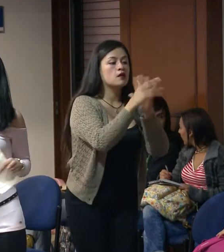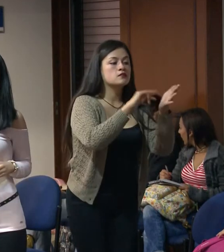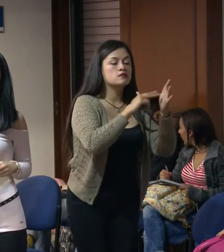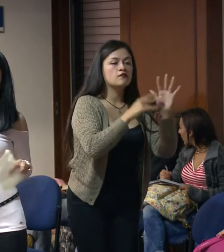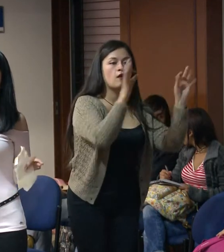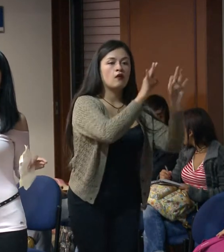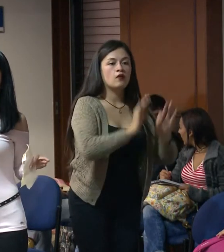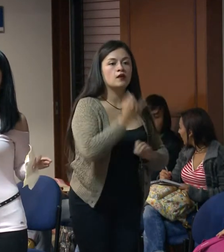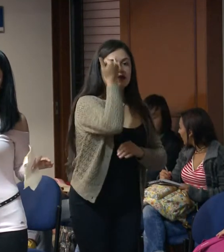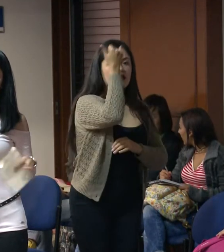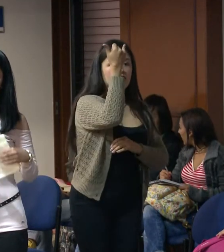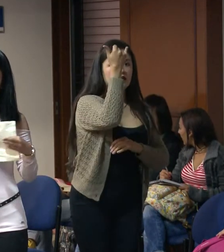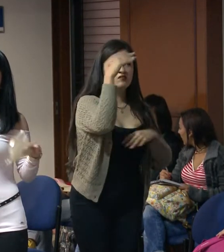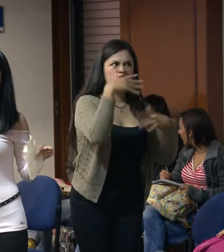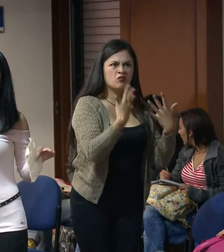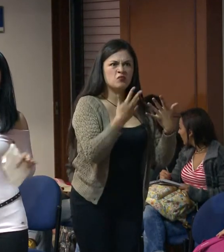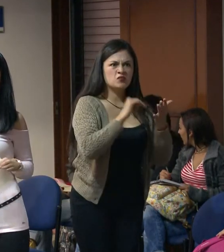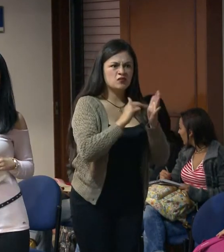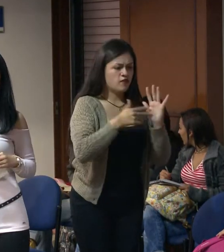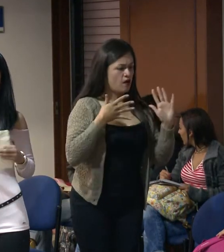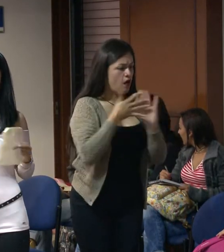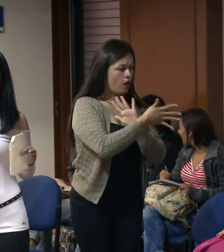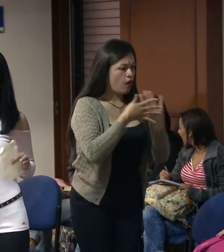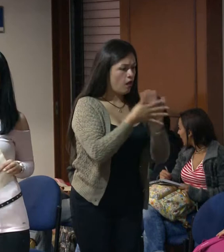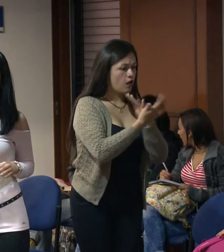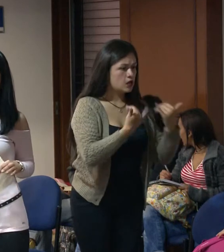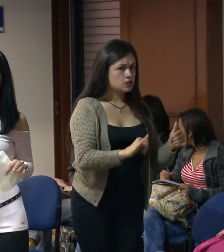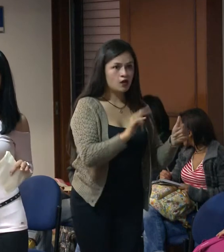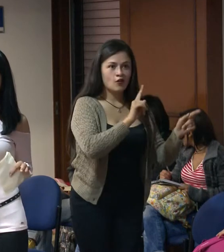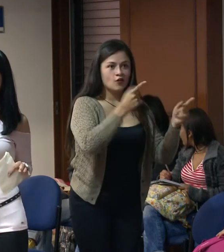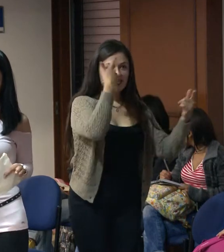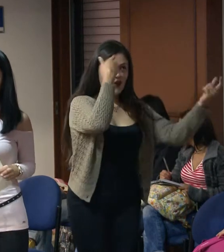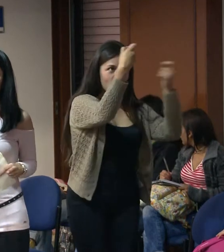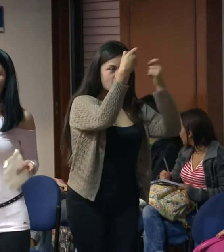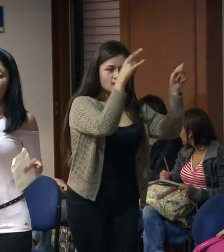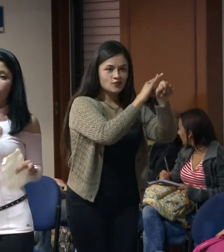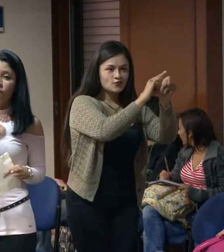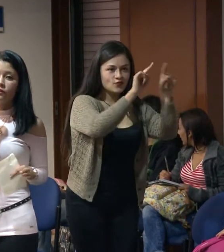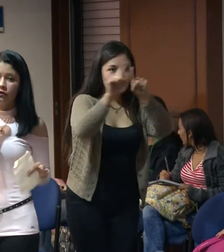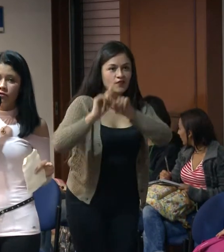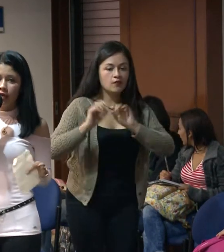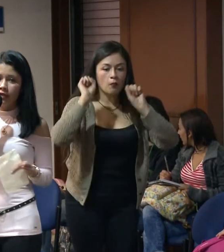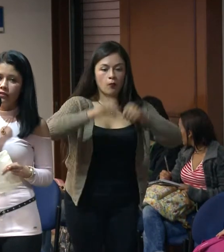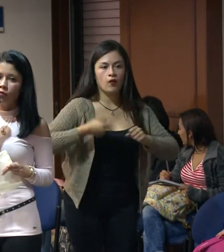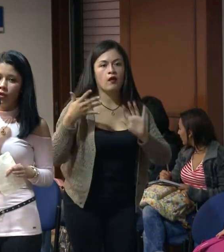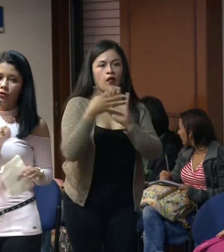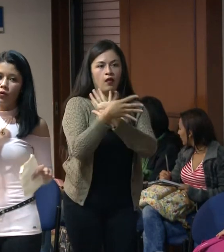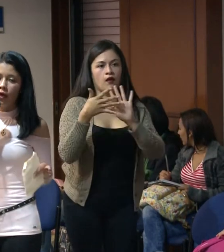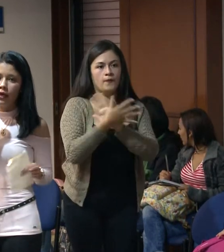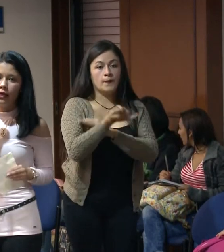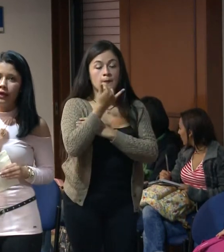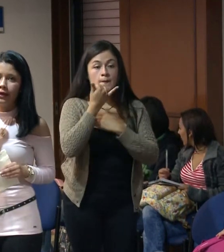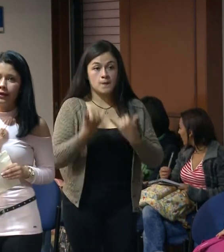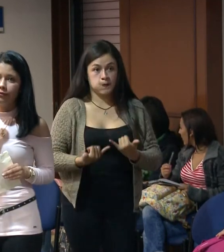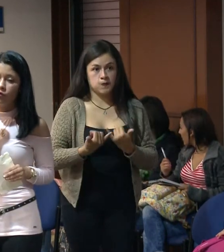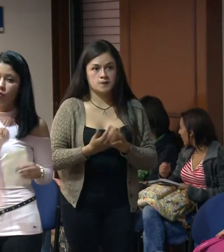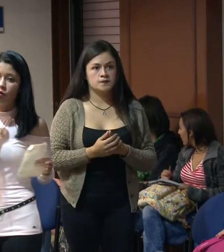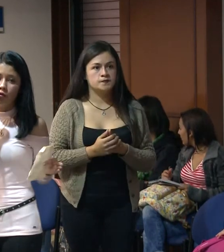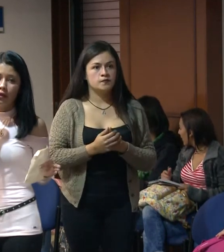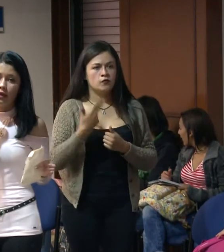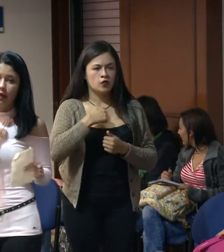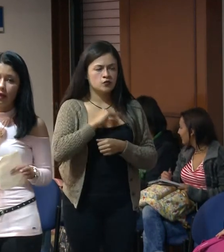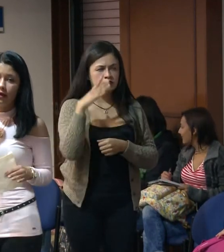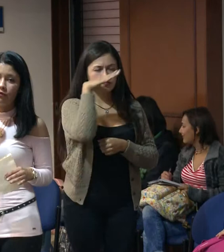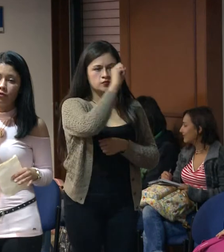ideas, no tan solo a partir de una narración, sino de diferentes estrategias que se utilizan. Entonces, ¿qué sucede en este momento? Nos